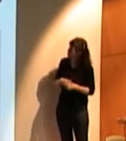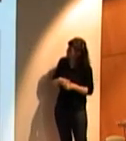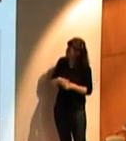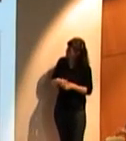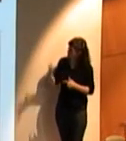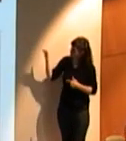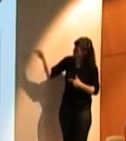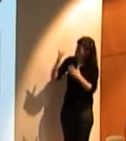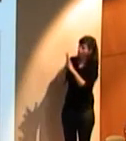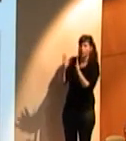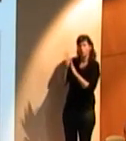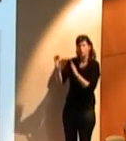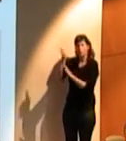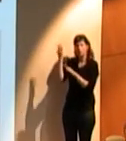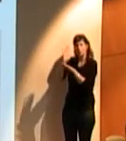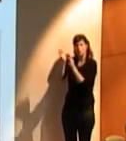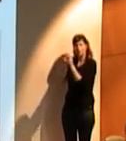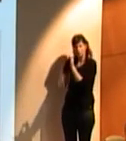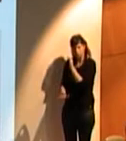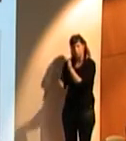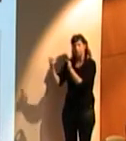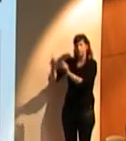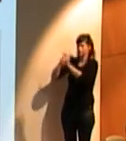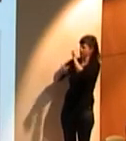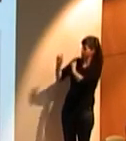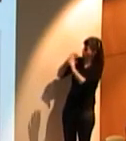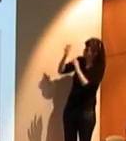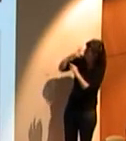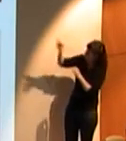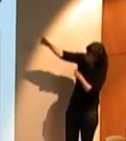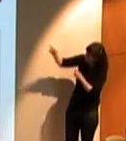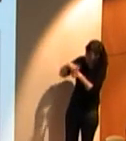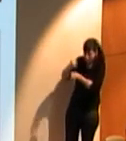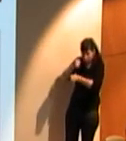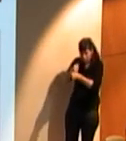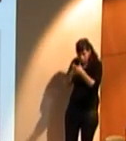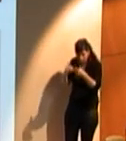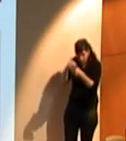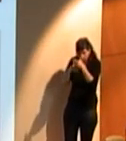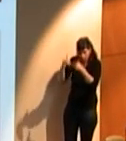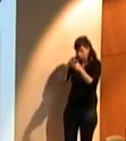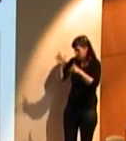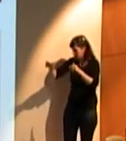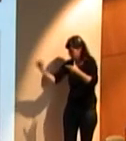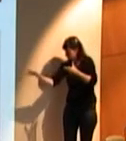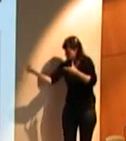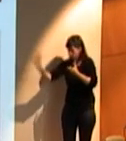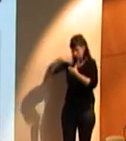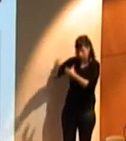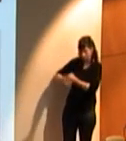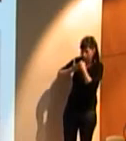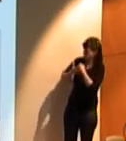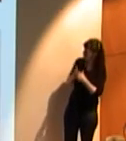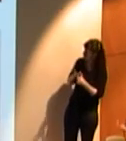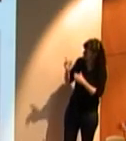à quoi ça aboutit, et on reviendra un petit peu en arrière après. Donc, bon, bah voilà, on nous voit à l'œuvre. et des personnes sont venues participer. Alors, certaines en